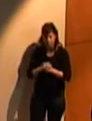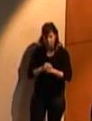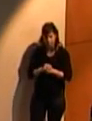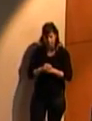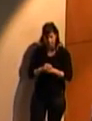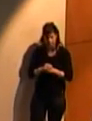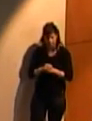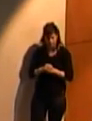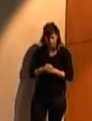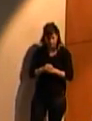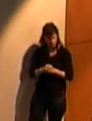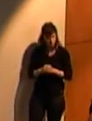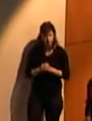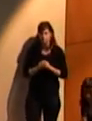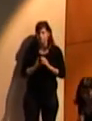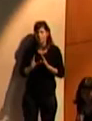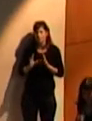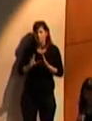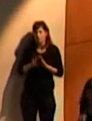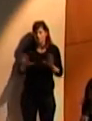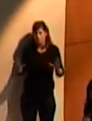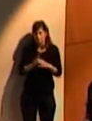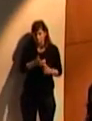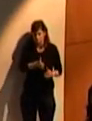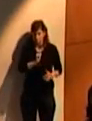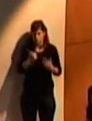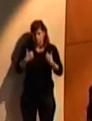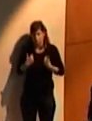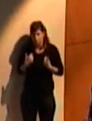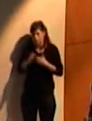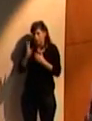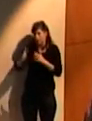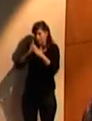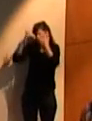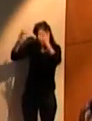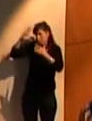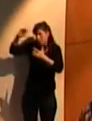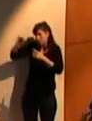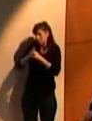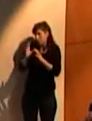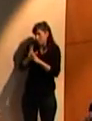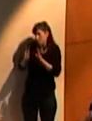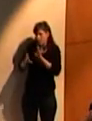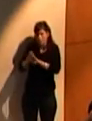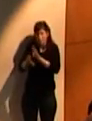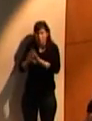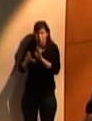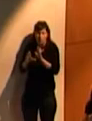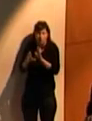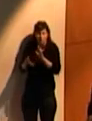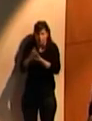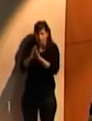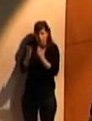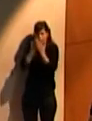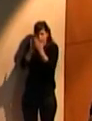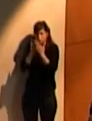Voilà, moi, c'était une expérience, on va dire, professionnelle, disons que ça a commencé pendant mes études. Je me suis très tôt intéressée à l'influence